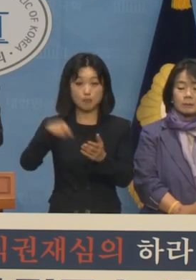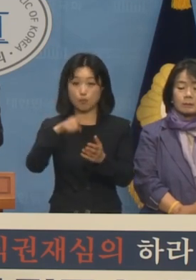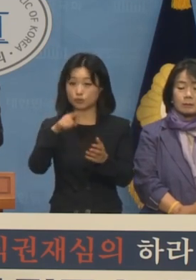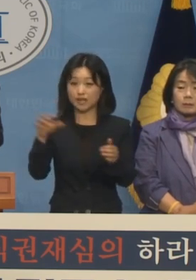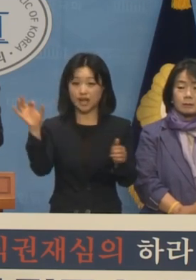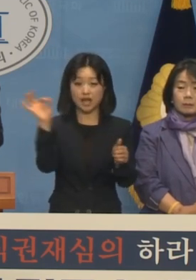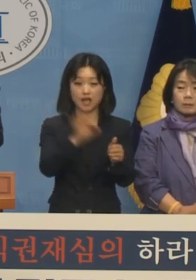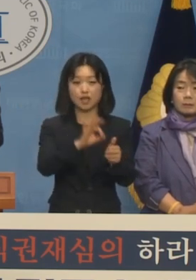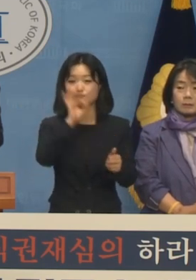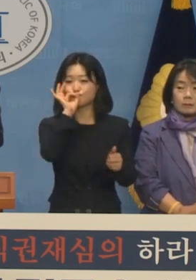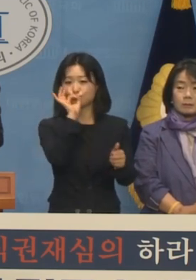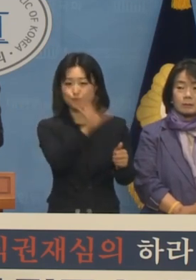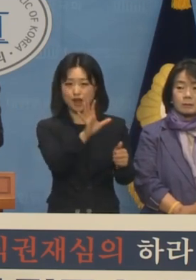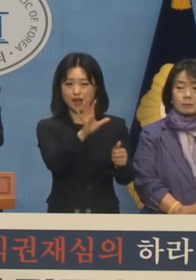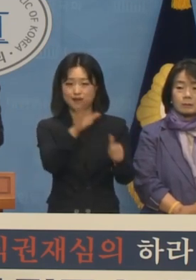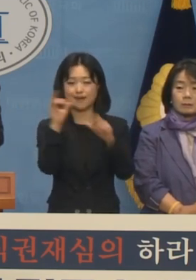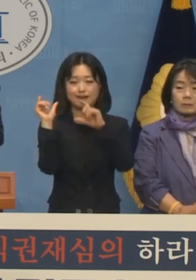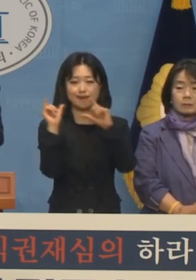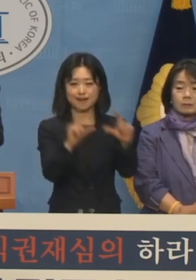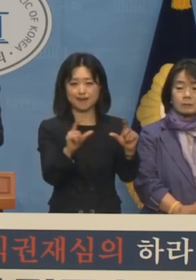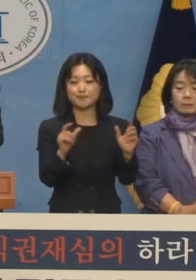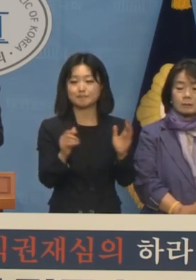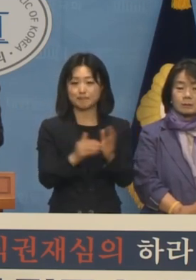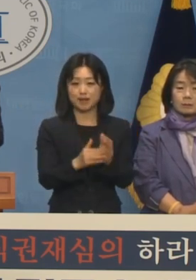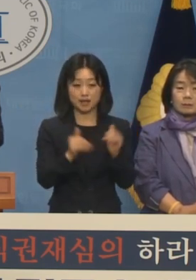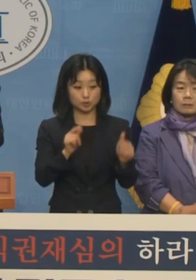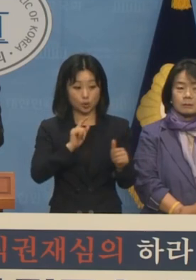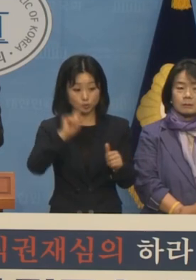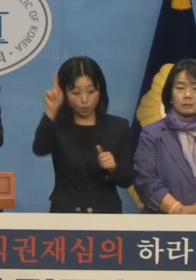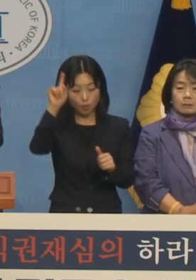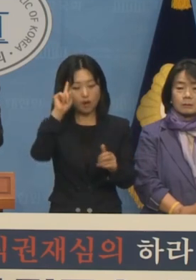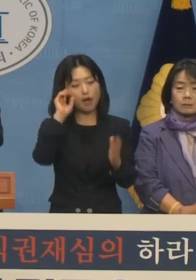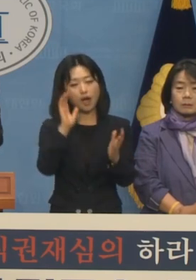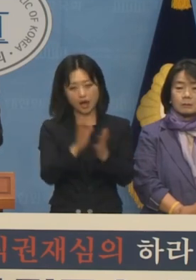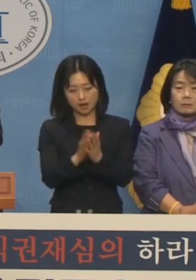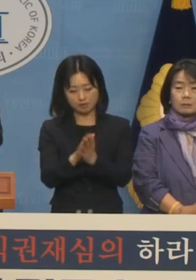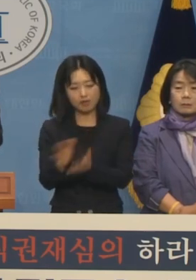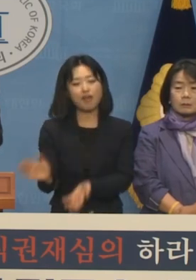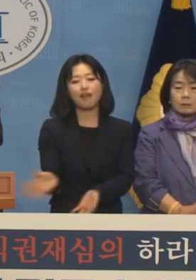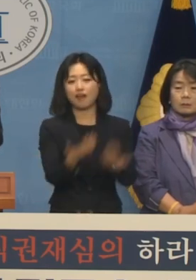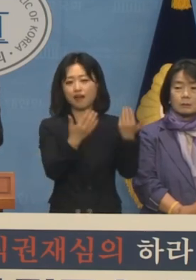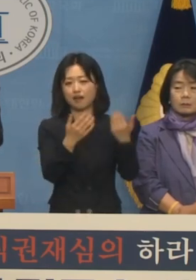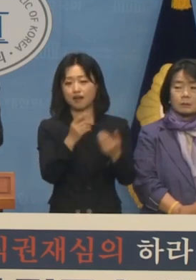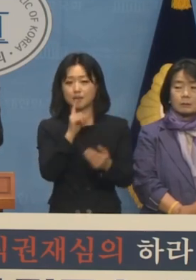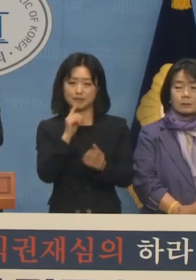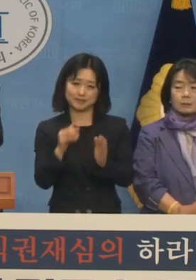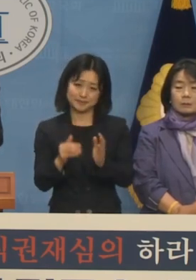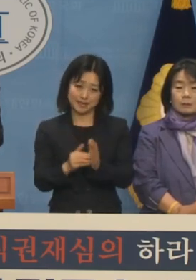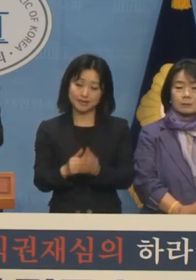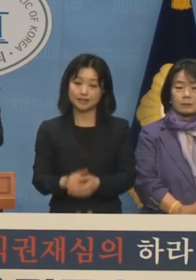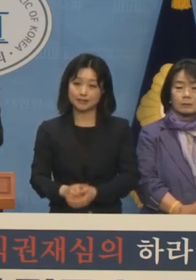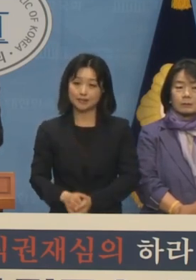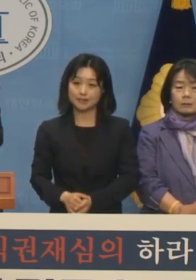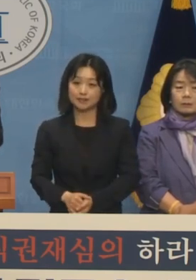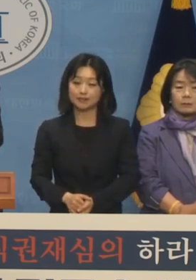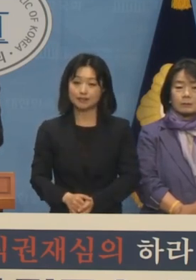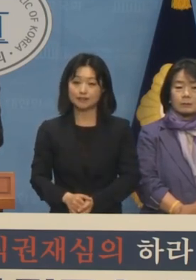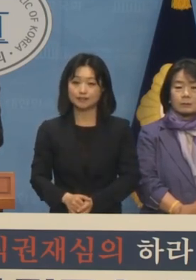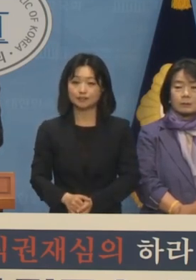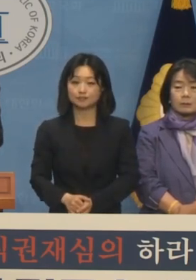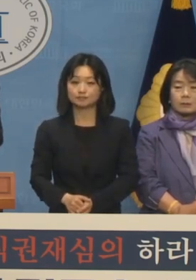추가 배상은 해줄 수 없다. 소송으로 문제를 해결해라 하면서 이 공을